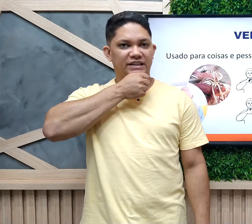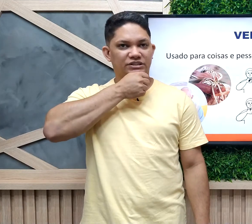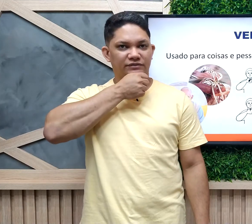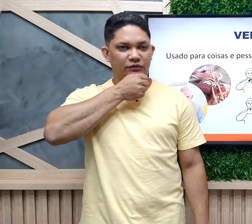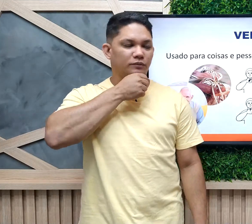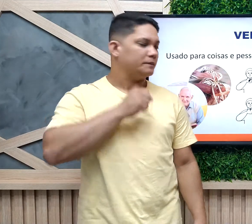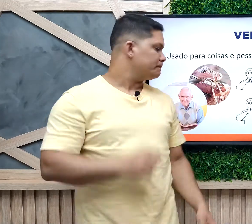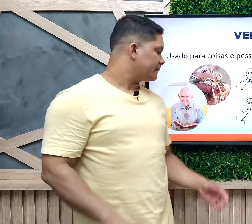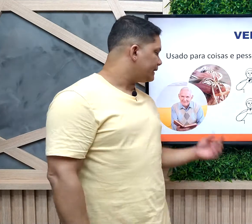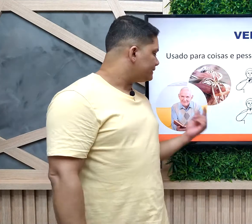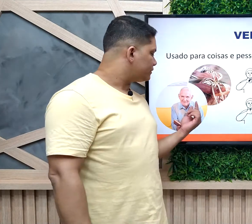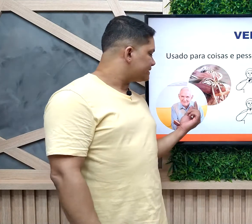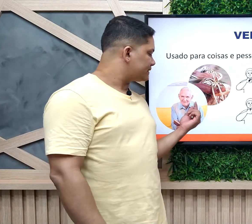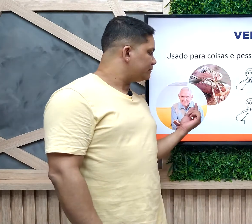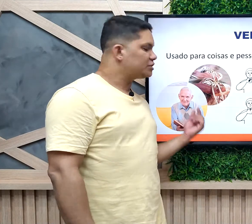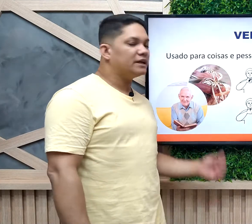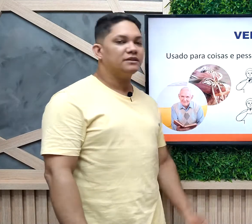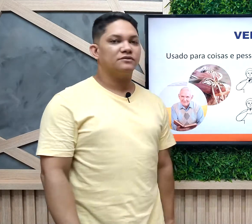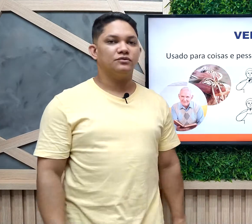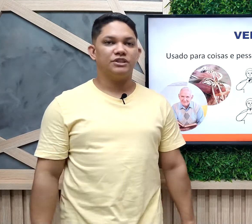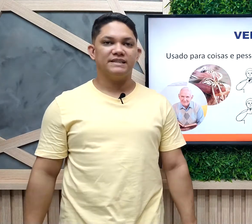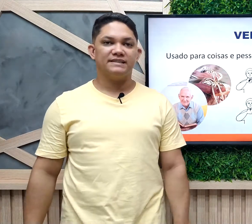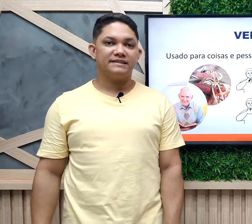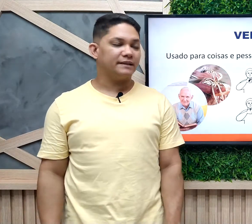desta forma, tá? Então é exatamente daí que surge esse sinal.